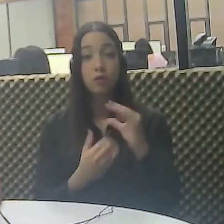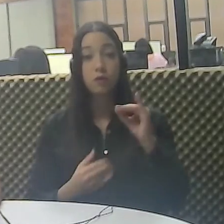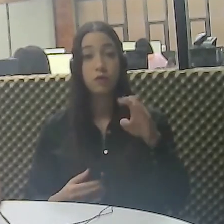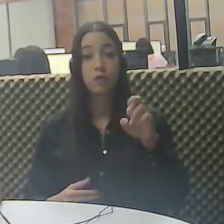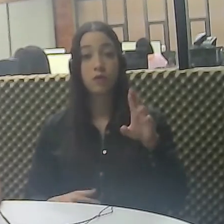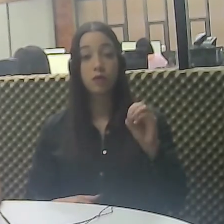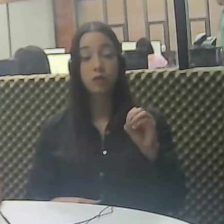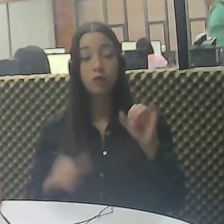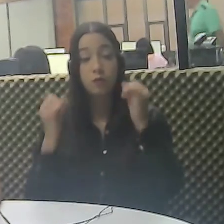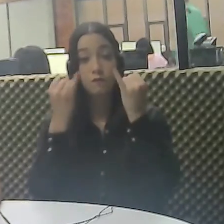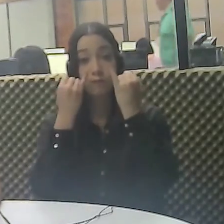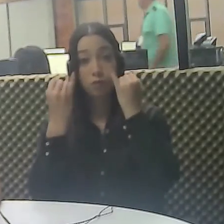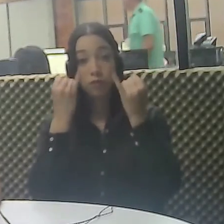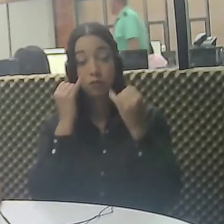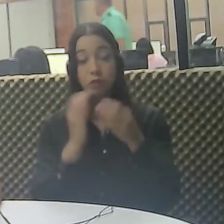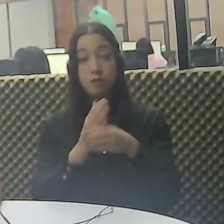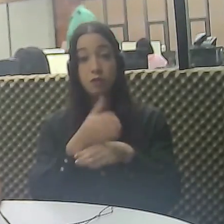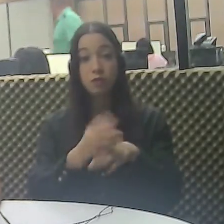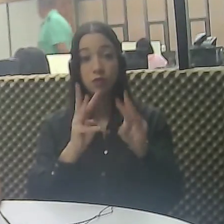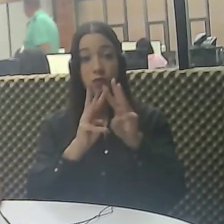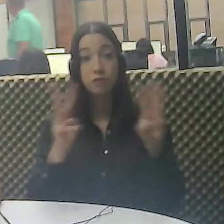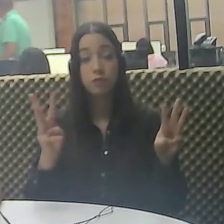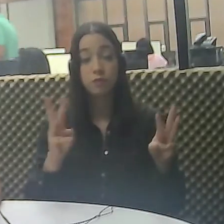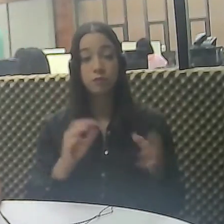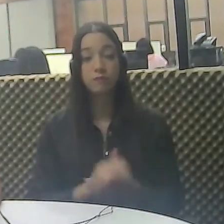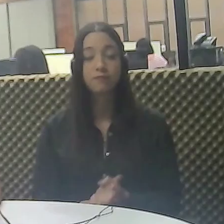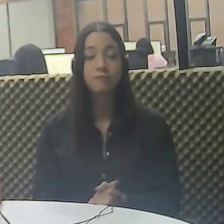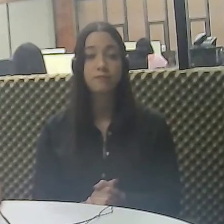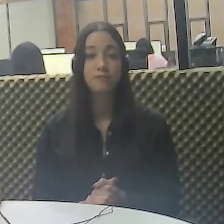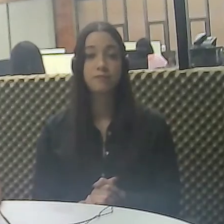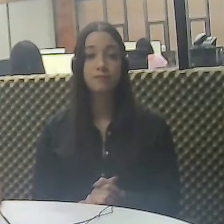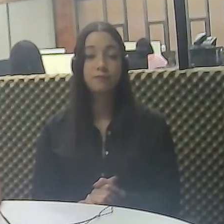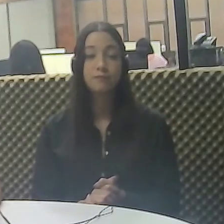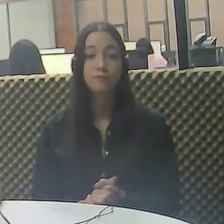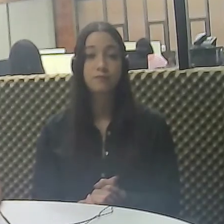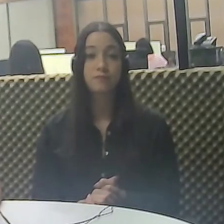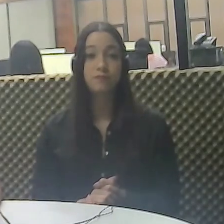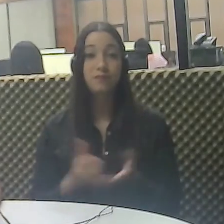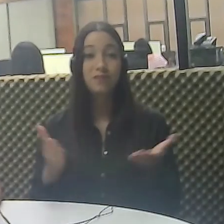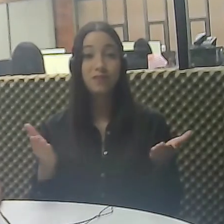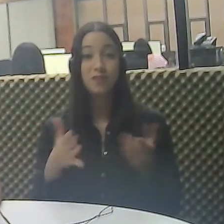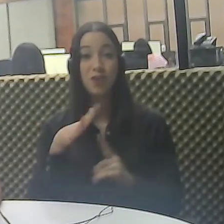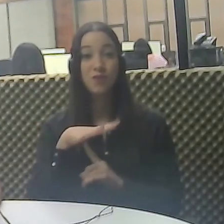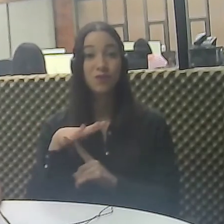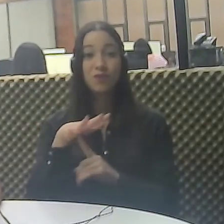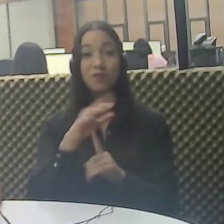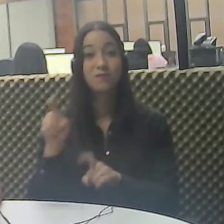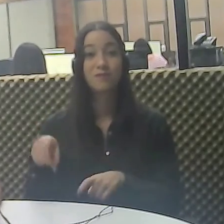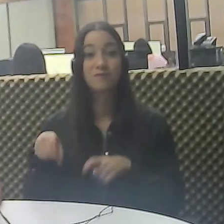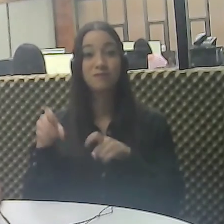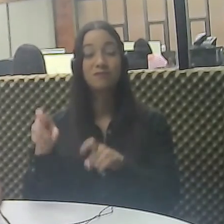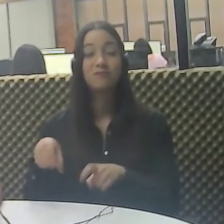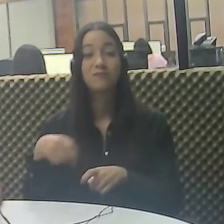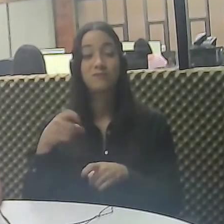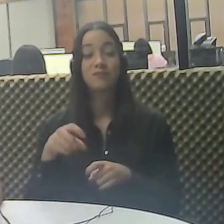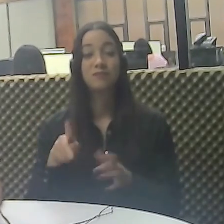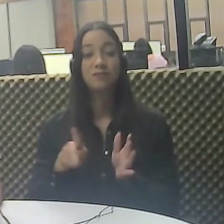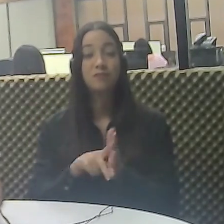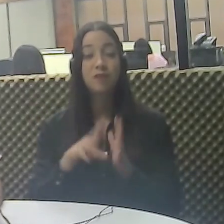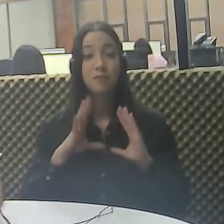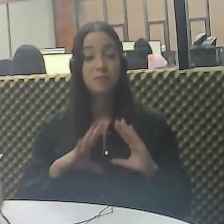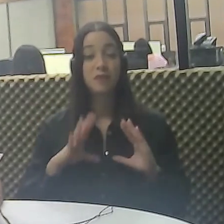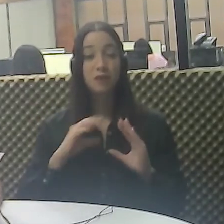para mais informações acesse o nosso portal e hoje tem Feira de Produtos rurais na Praça Cívica